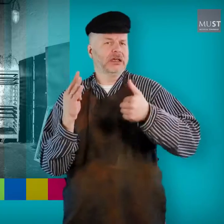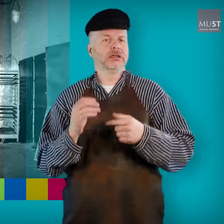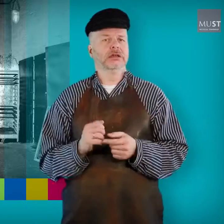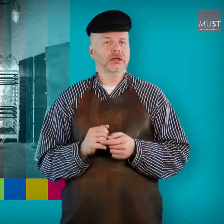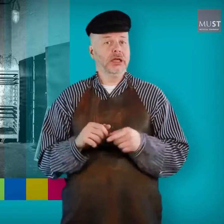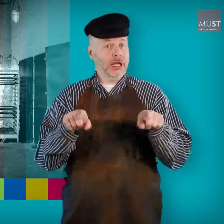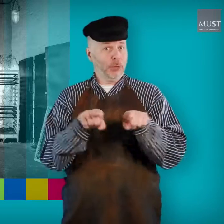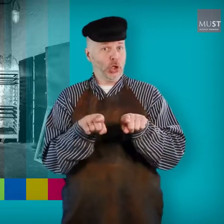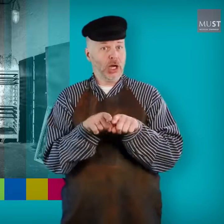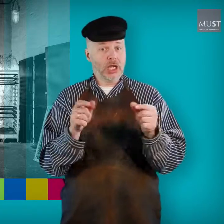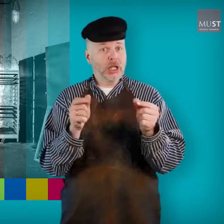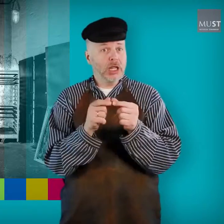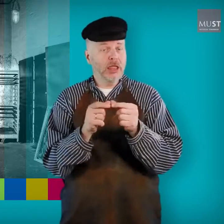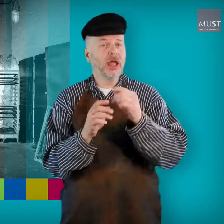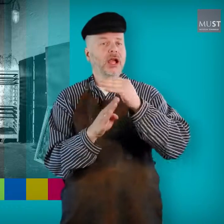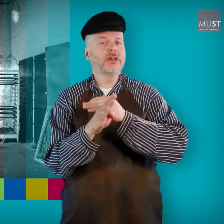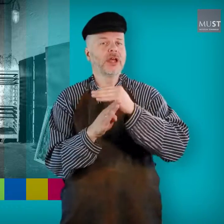sardinene skulle bli perfekt.